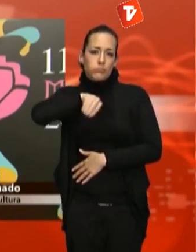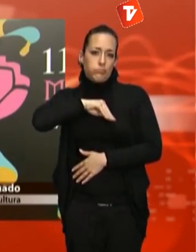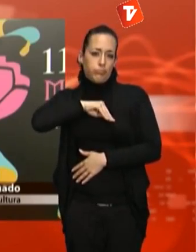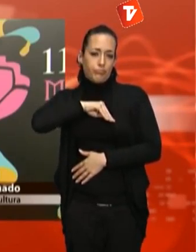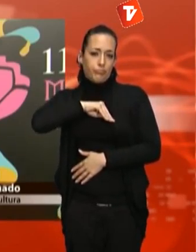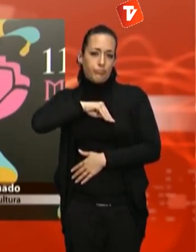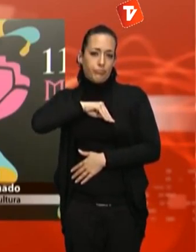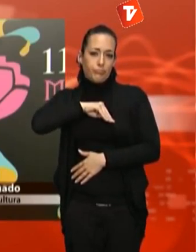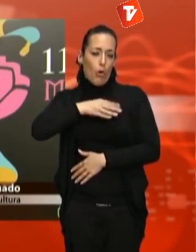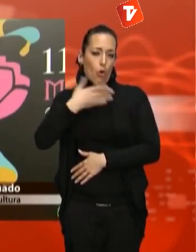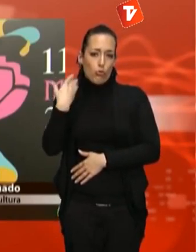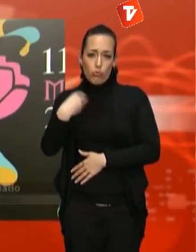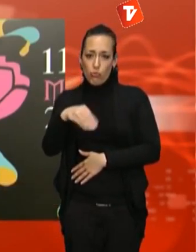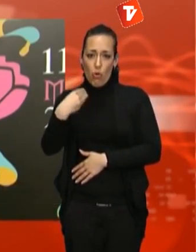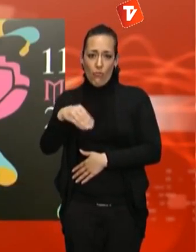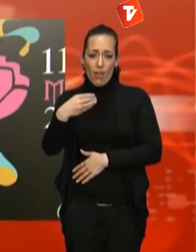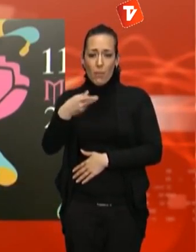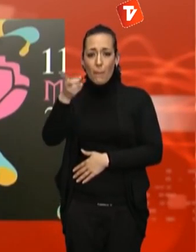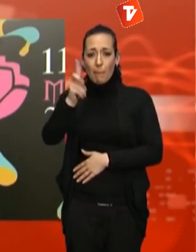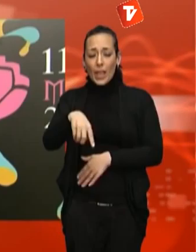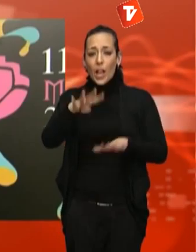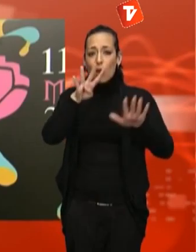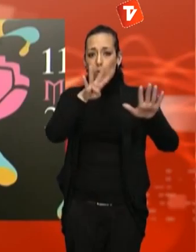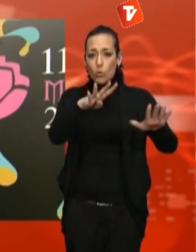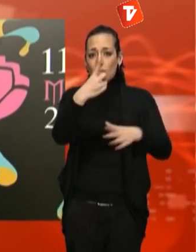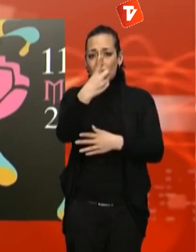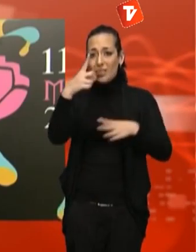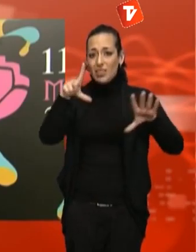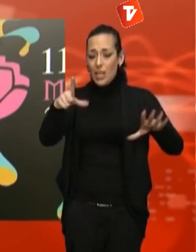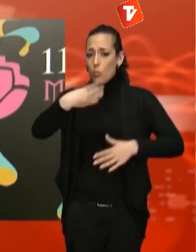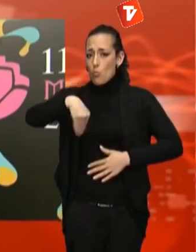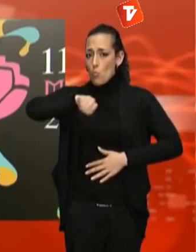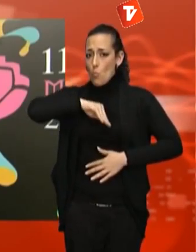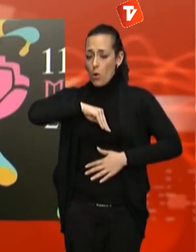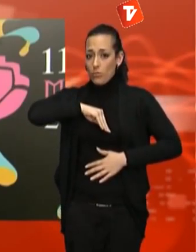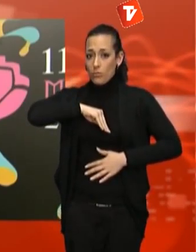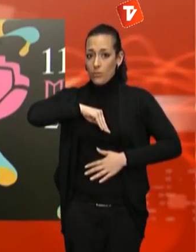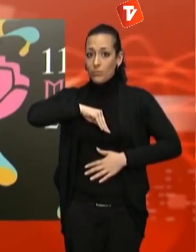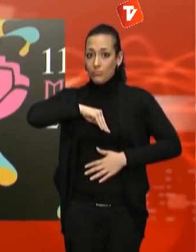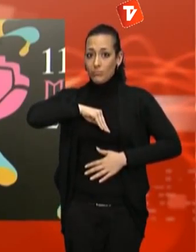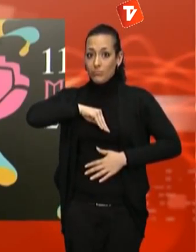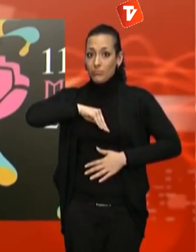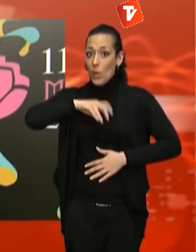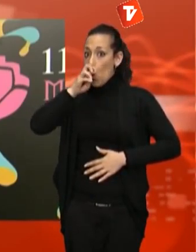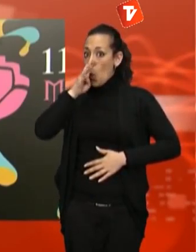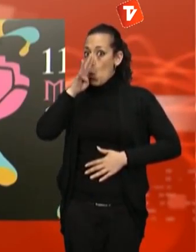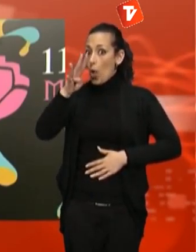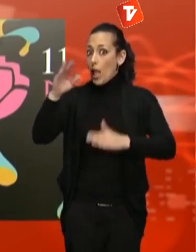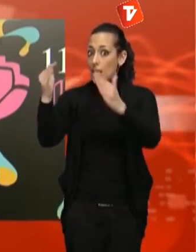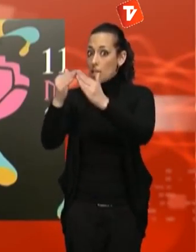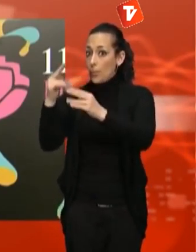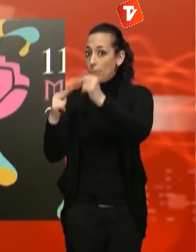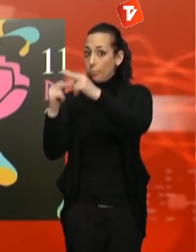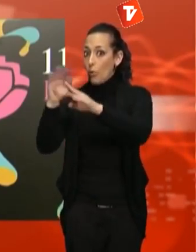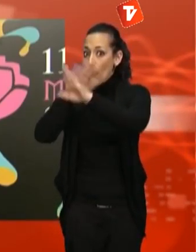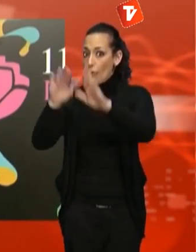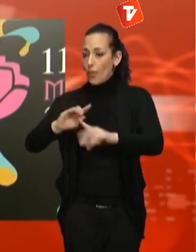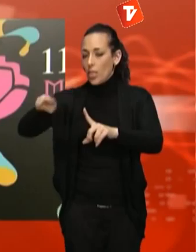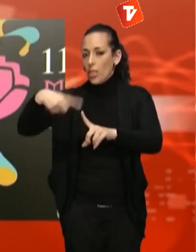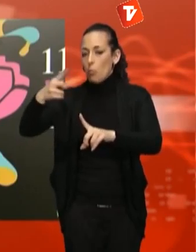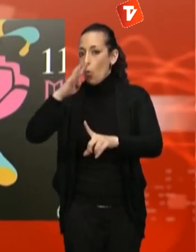quatre anys després de la construcció d'aquesta casa, el 1917, i que ens queden tres elements molt importants a la nostra ciutat. Un és